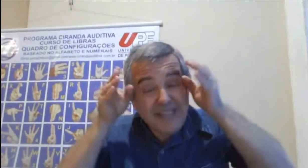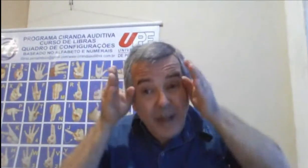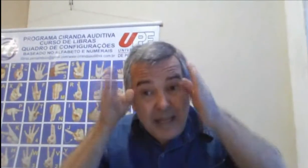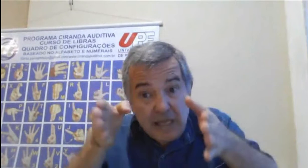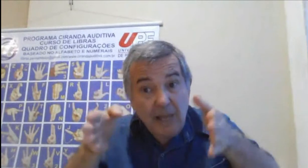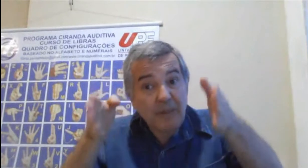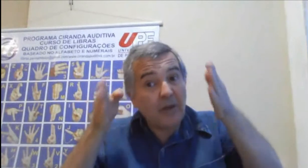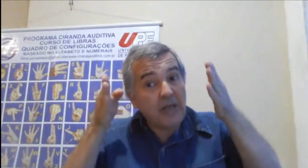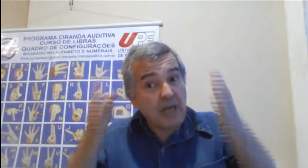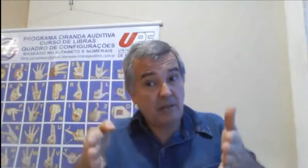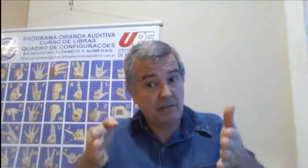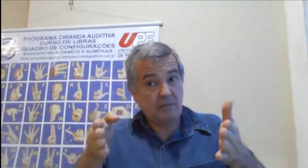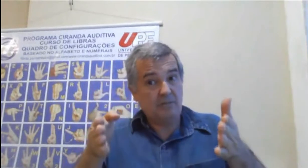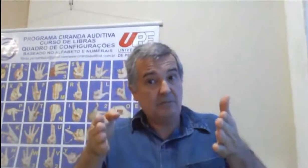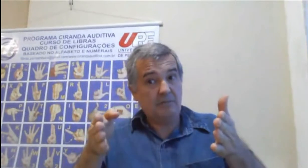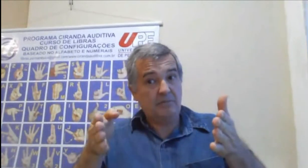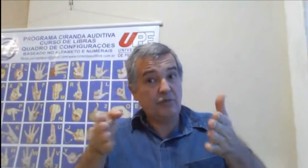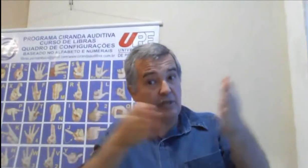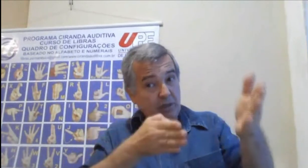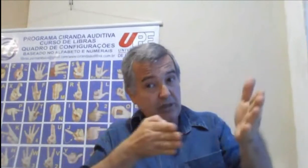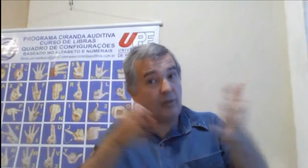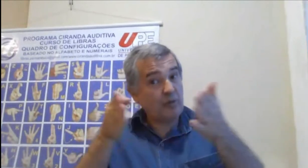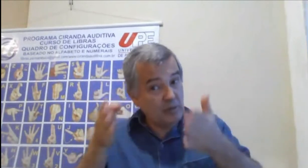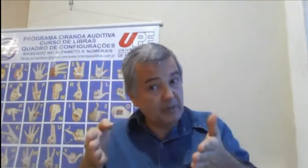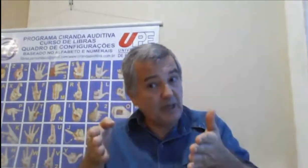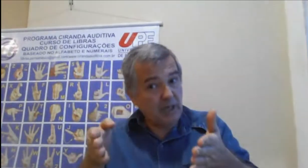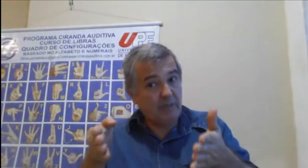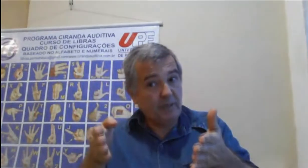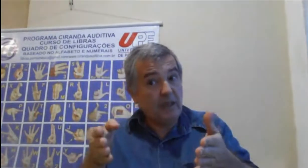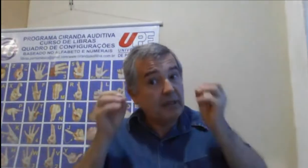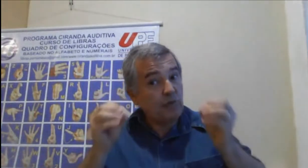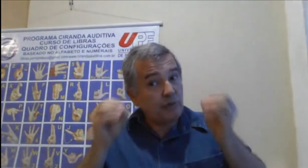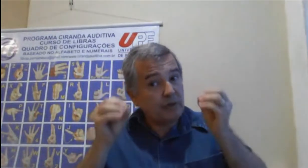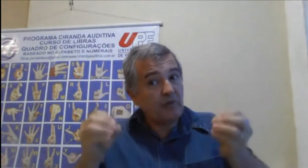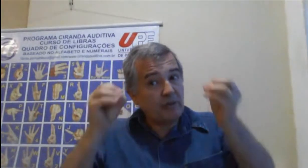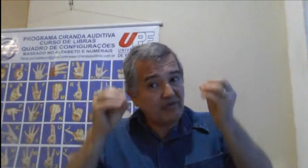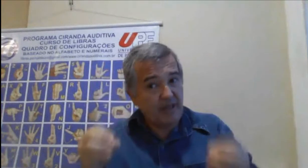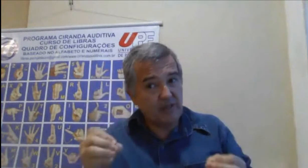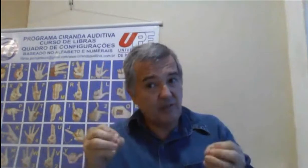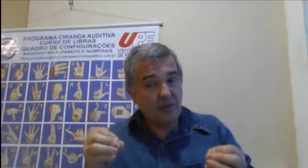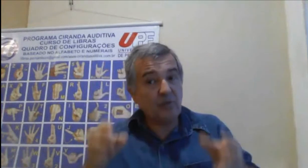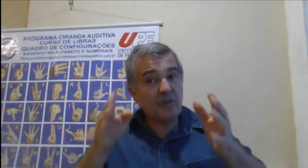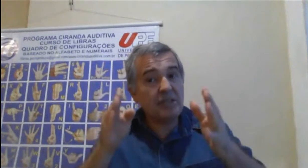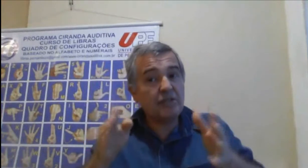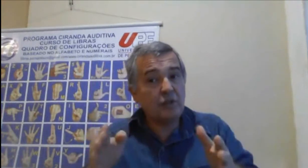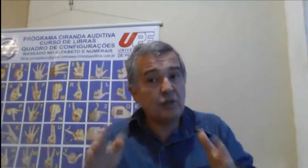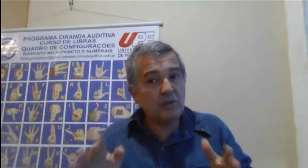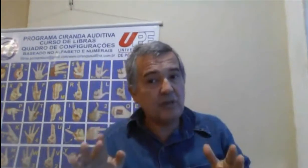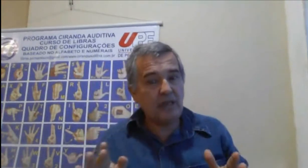aconteceu aí, em Petrolina. Você é de Juazeiro, mas aconteceu em Petrolina. Dentro do auditório da Univasf. Eu tenho esses vídeos tudo na